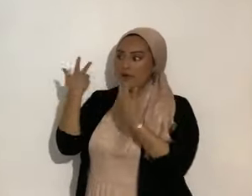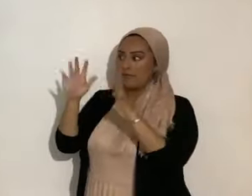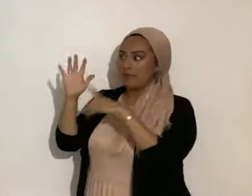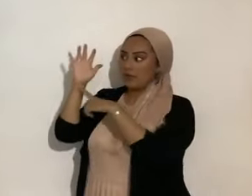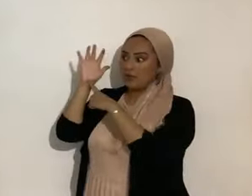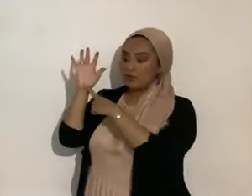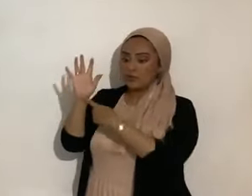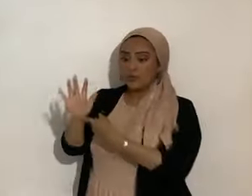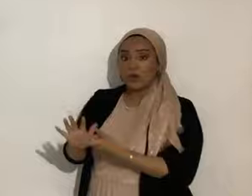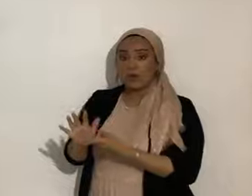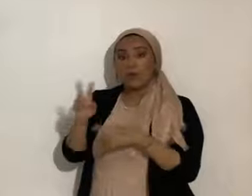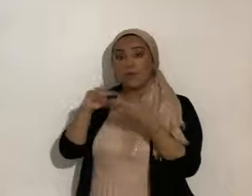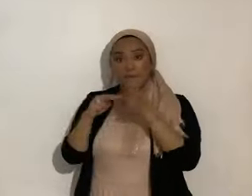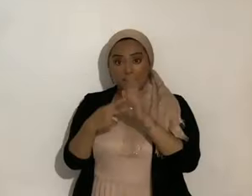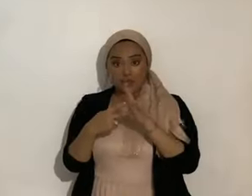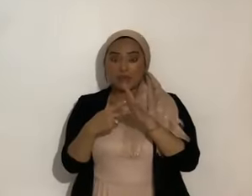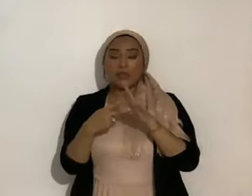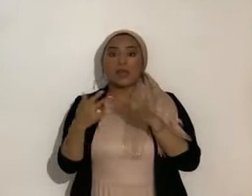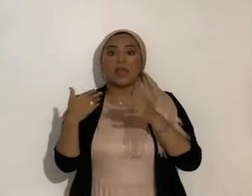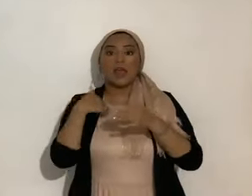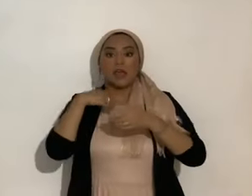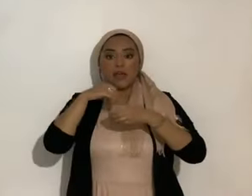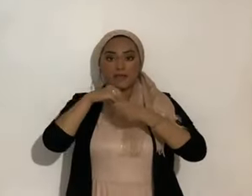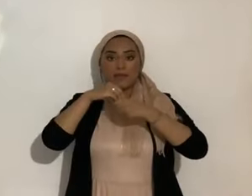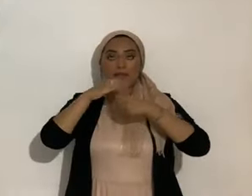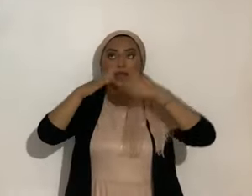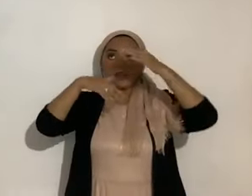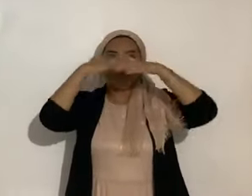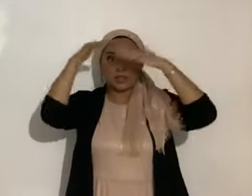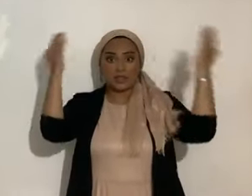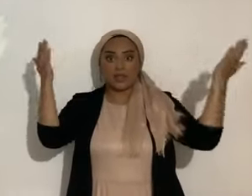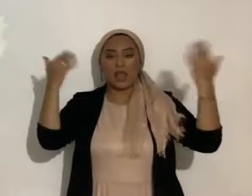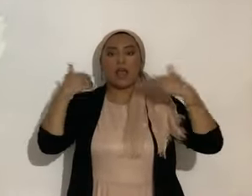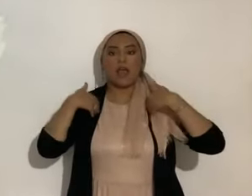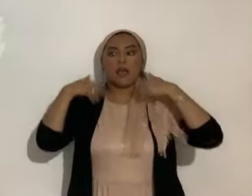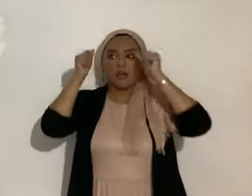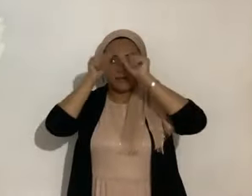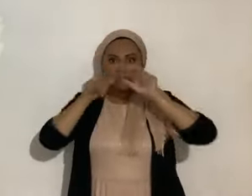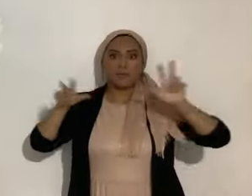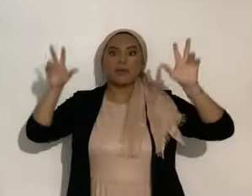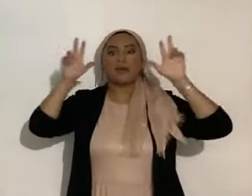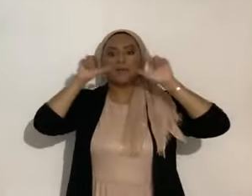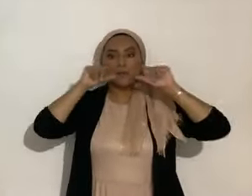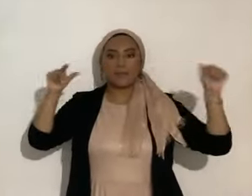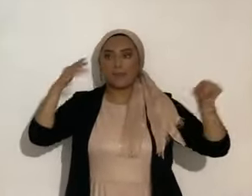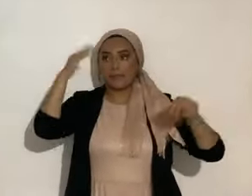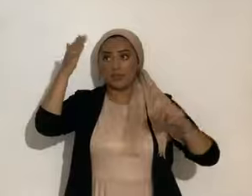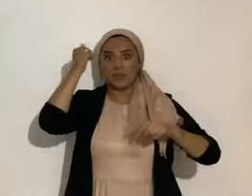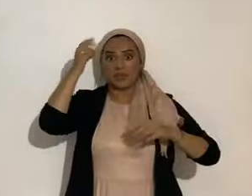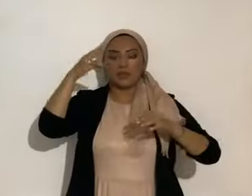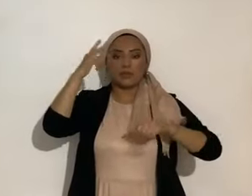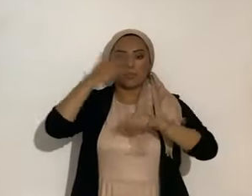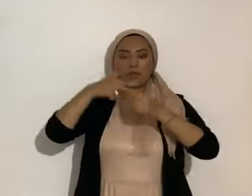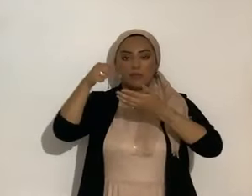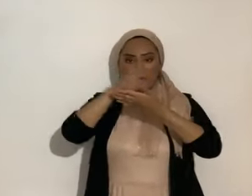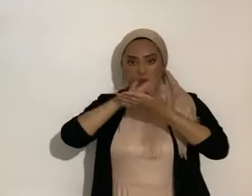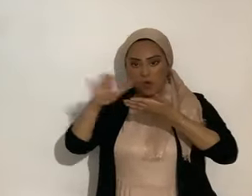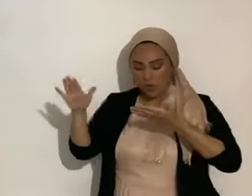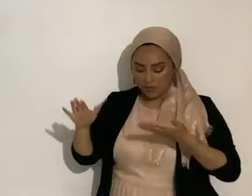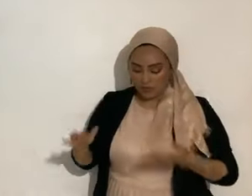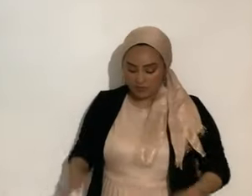mostrado. Quiere decir que hay formas en lo bueno, en lo positivo, en lo kadosh, ¿sí? Porque Yahweh es 3 veces kadosh, 3